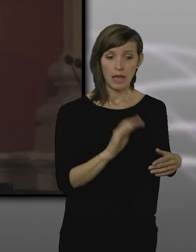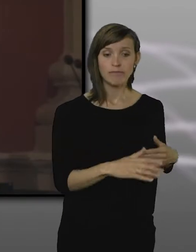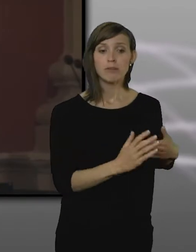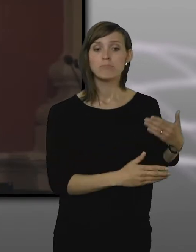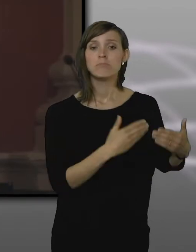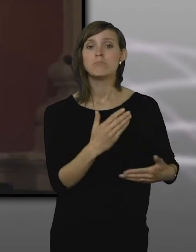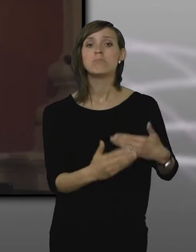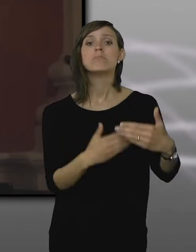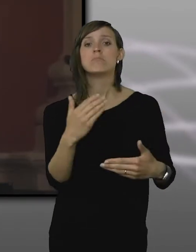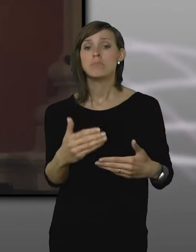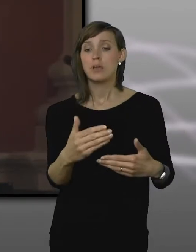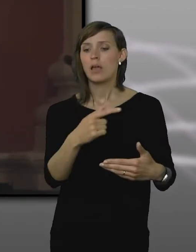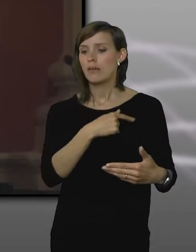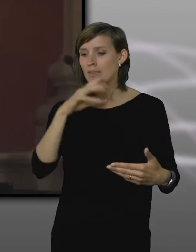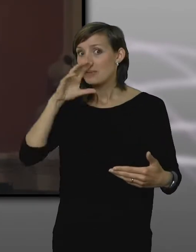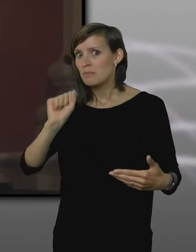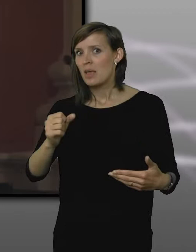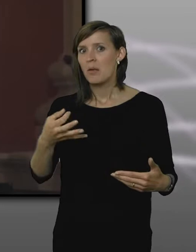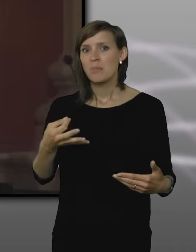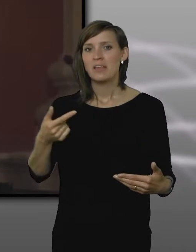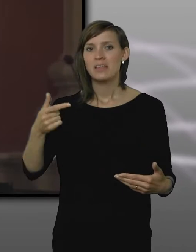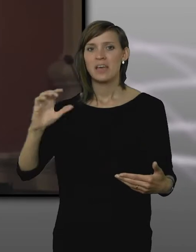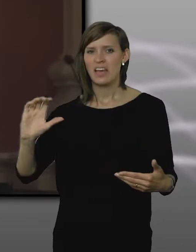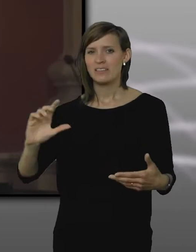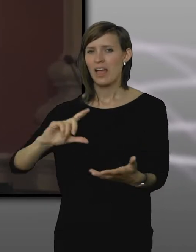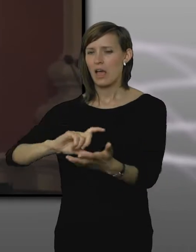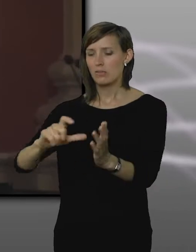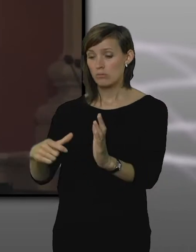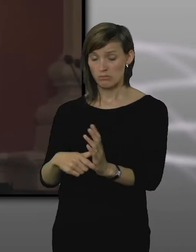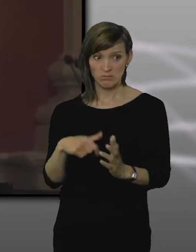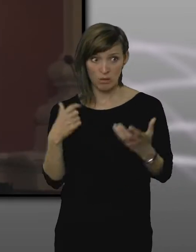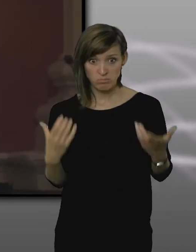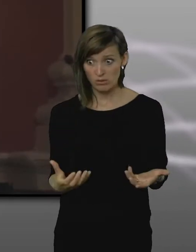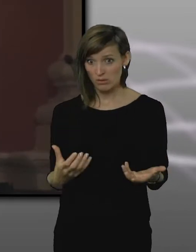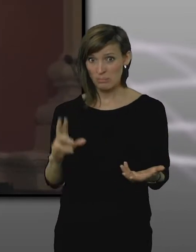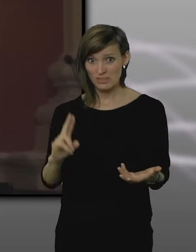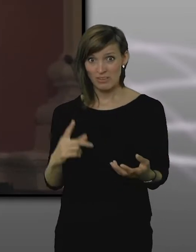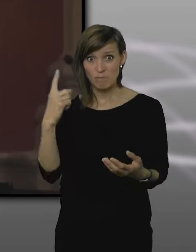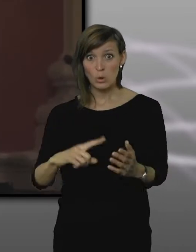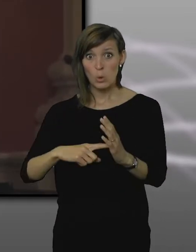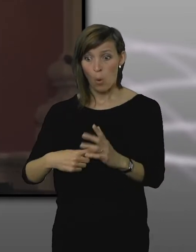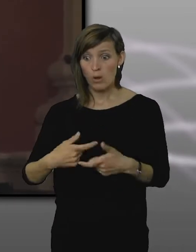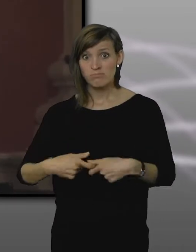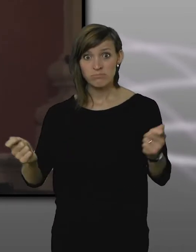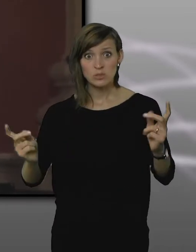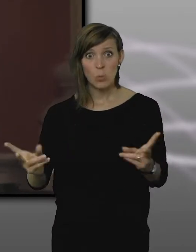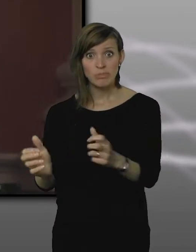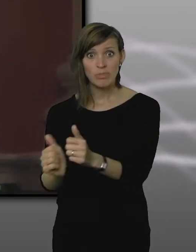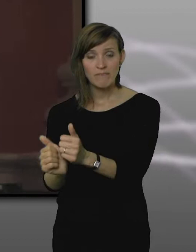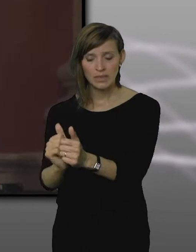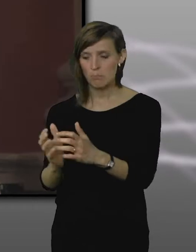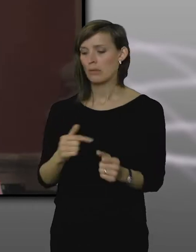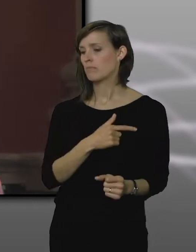annons. Jag vet inte om det här var, om det var första gången ni började med de här tävlingarna, men i alla fall vi hakade